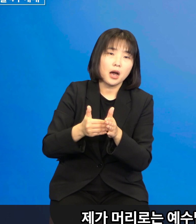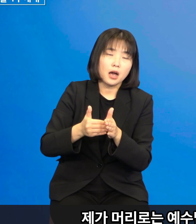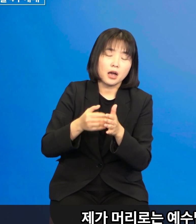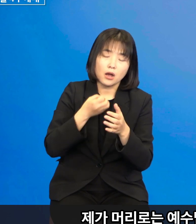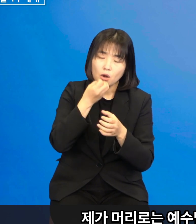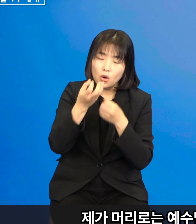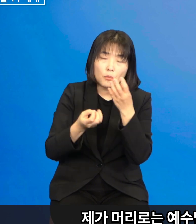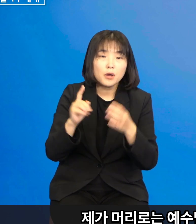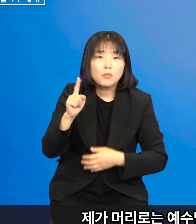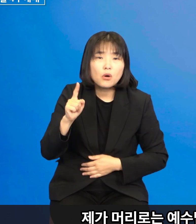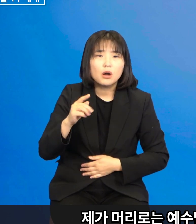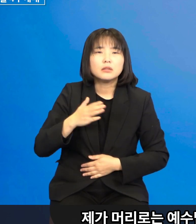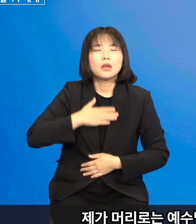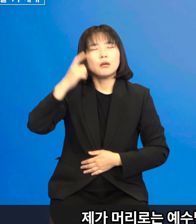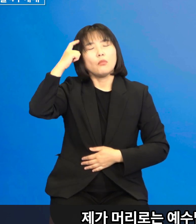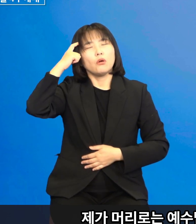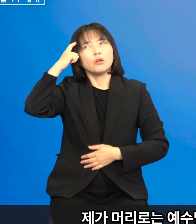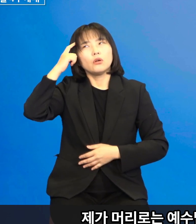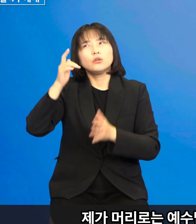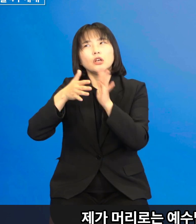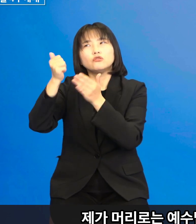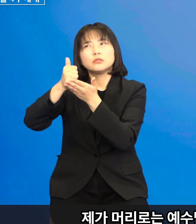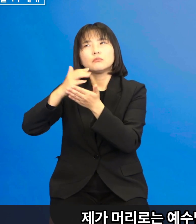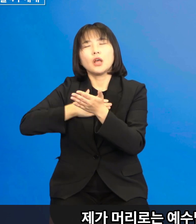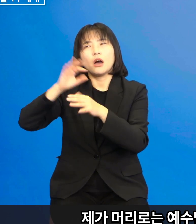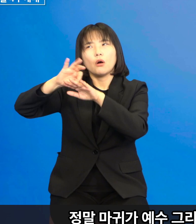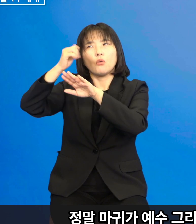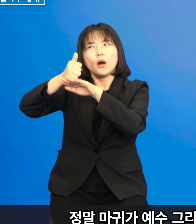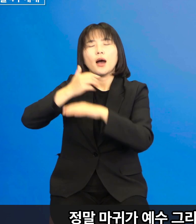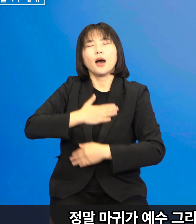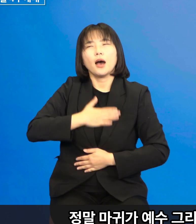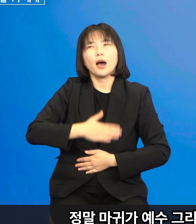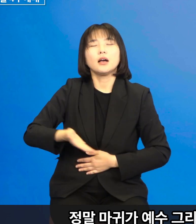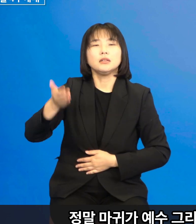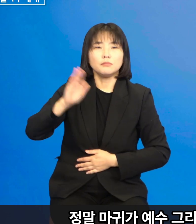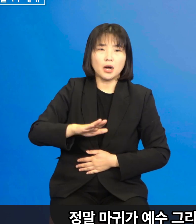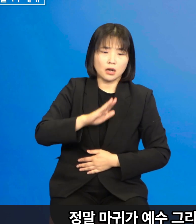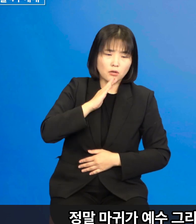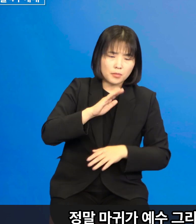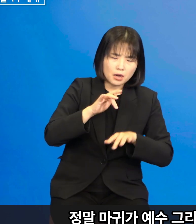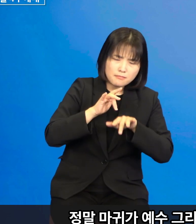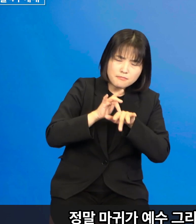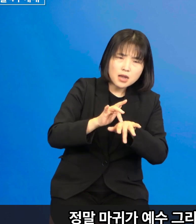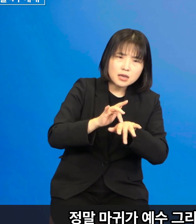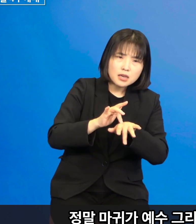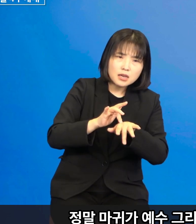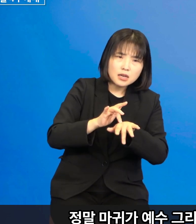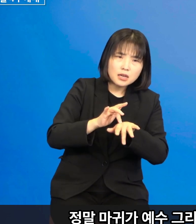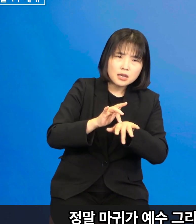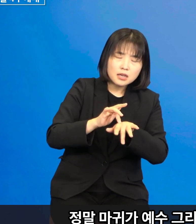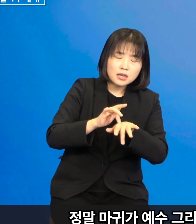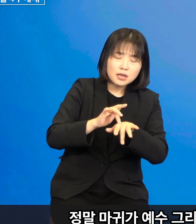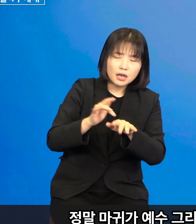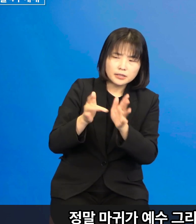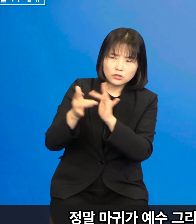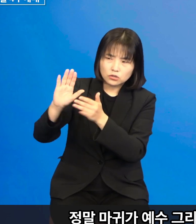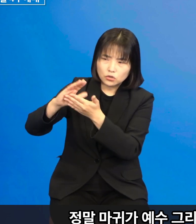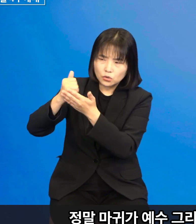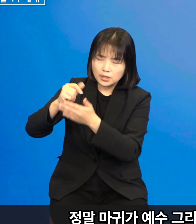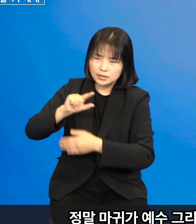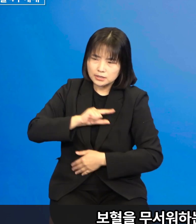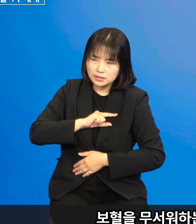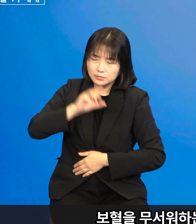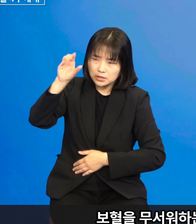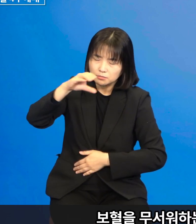고백하시기를, 제가 머리로는 예수님이 왕이라는 걸 알았지만 정말 마귀가 예수 그리스도의 이름,